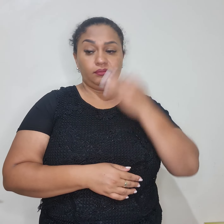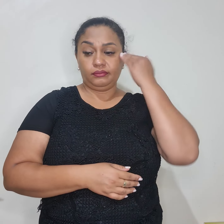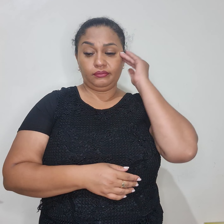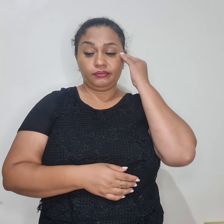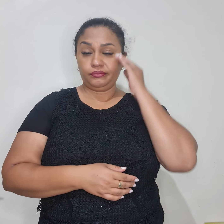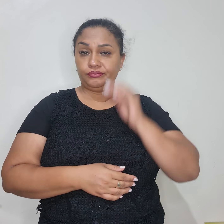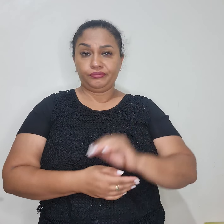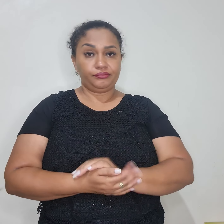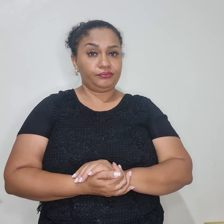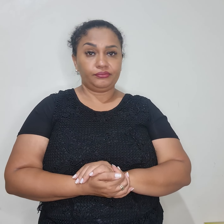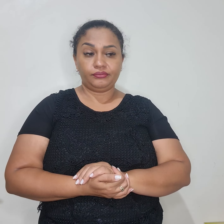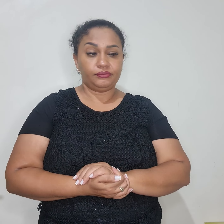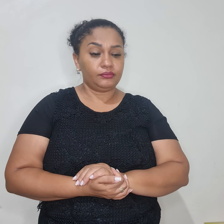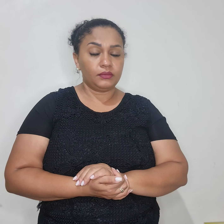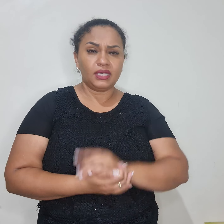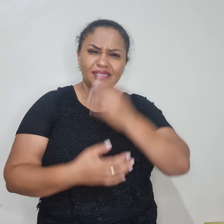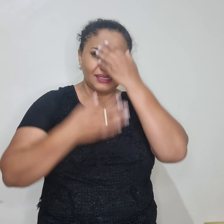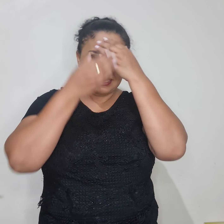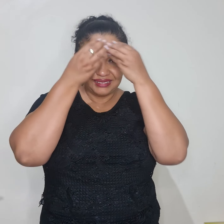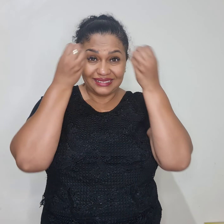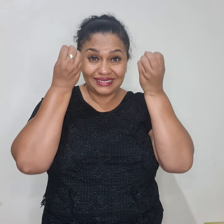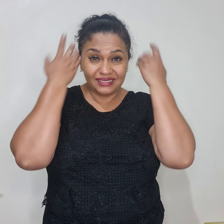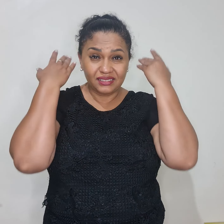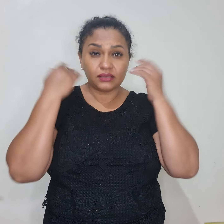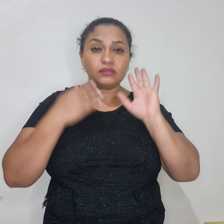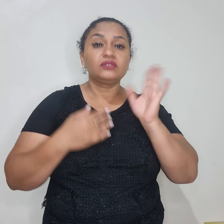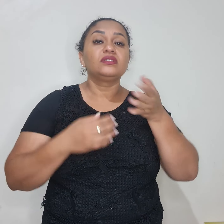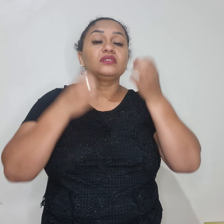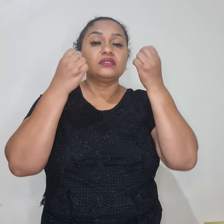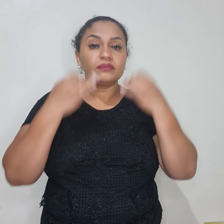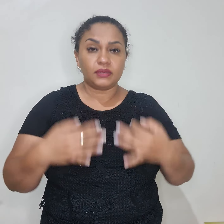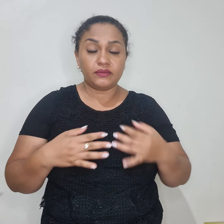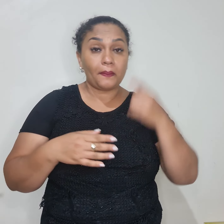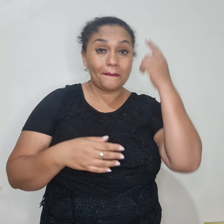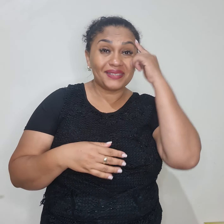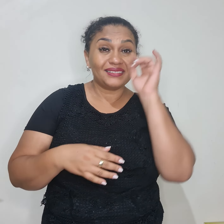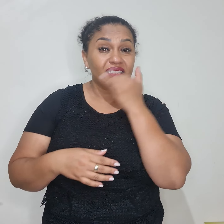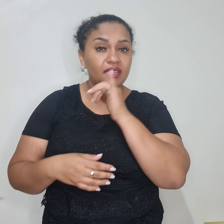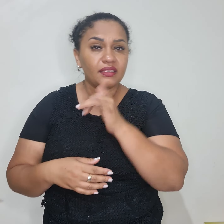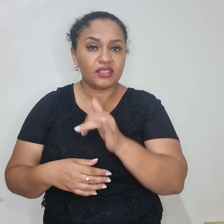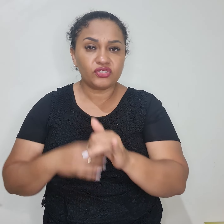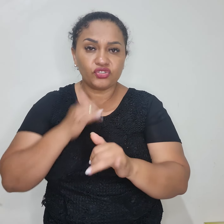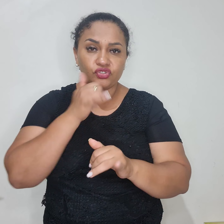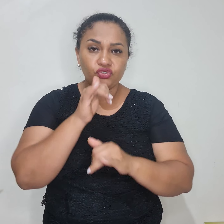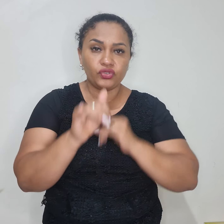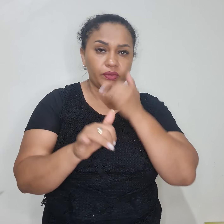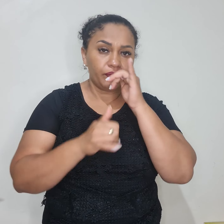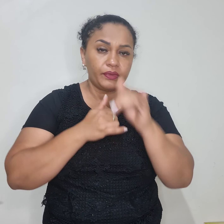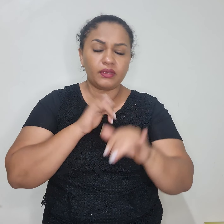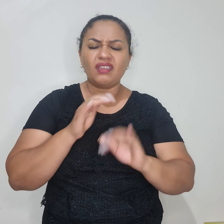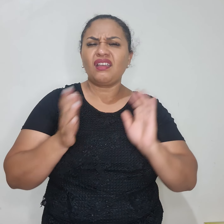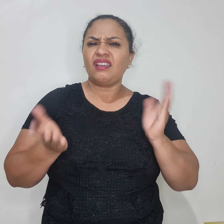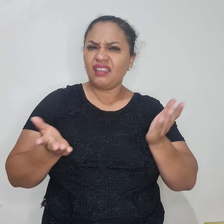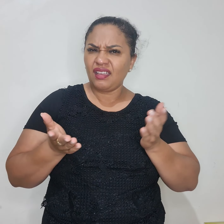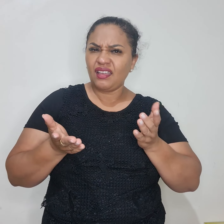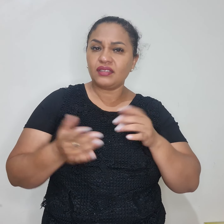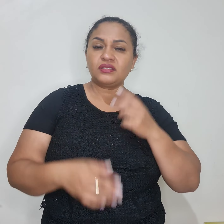que eu disse, vamos pensar em energia já passando para o próximo elemento. Ah, então é só ligar os dois na tomada que